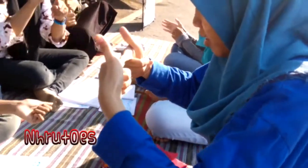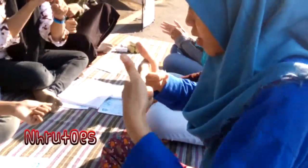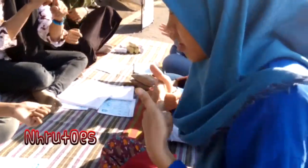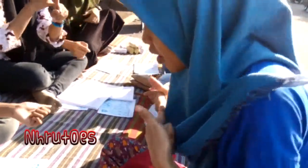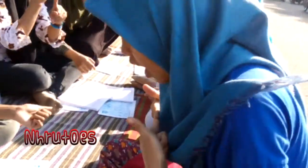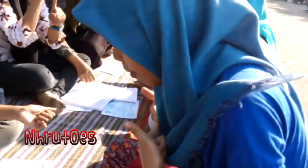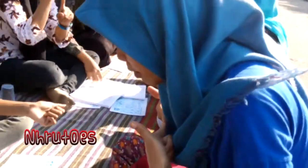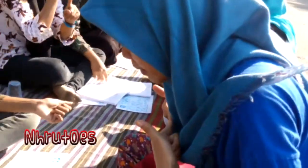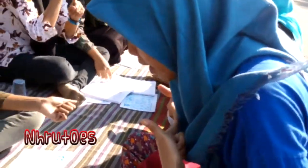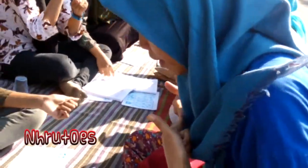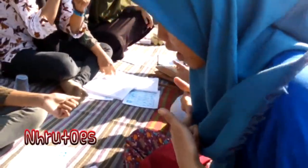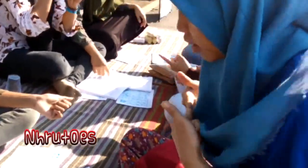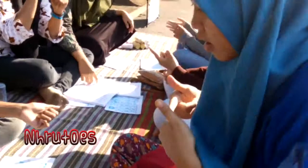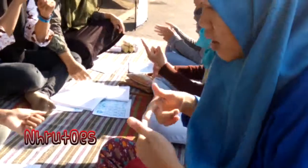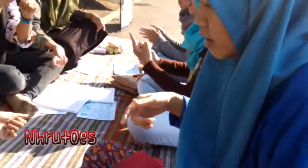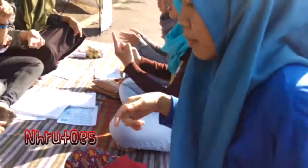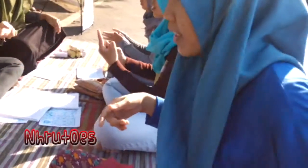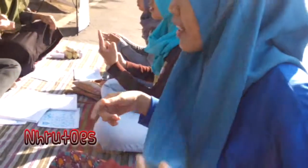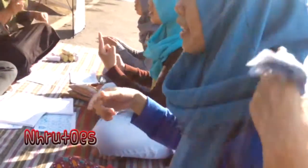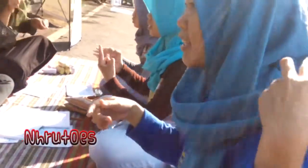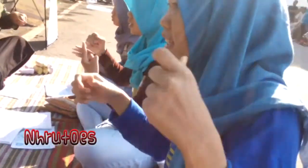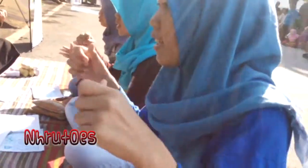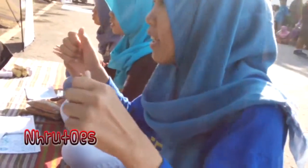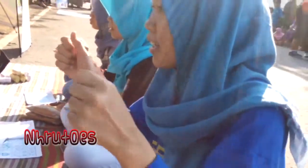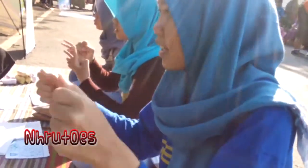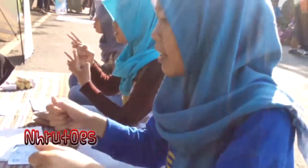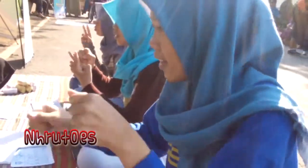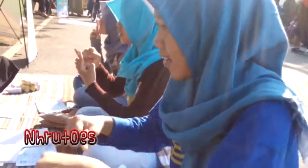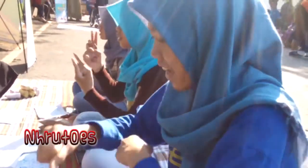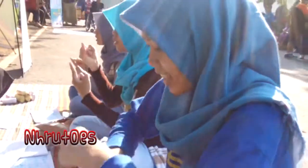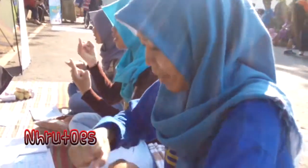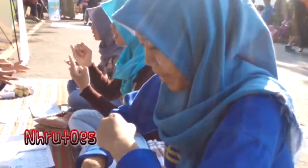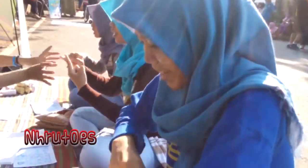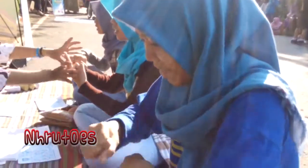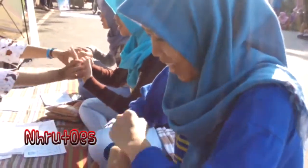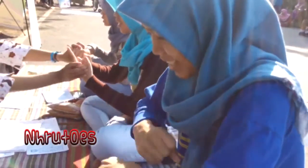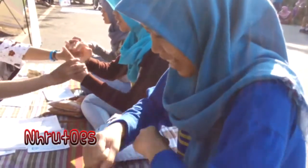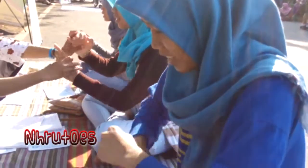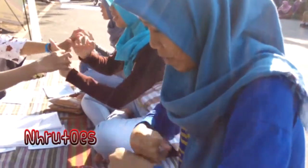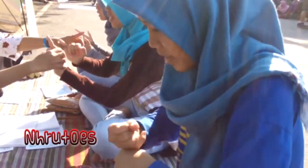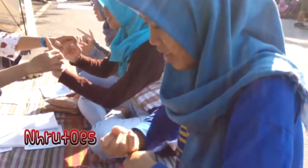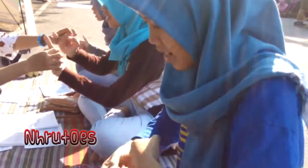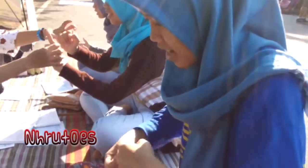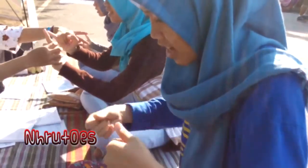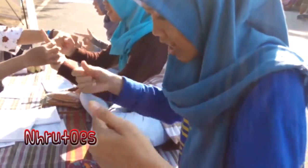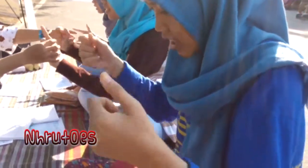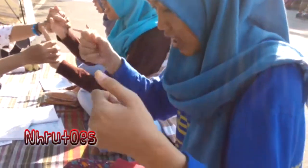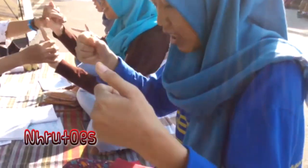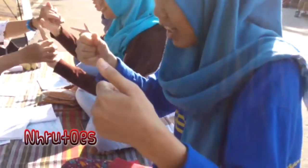Ya. Jadi tadi kita bagikan sebuah lagu buat pancing yang tren lagi